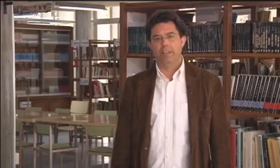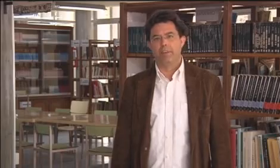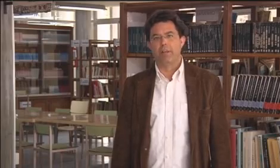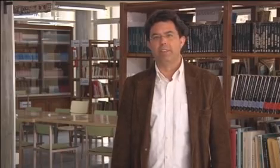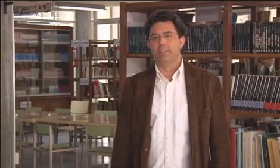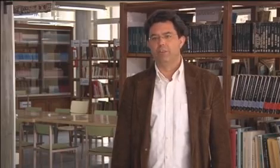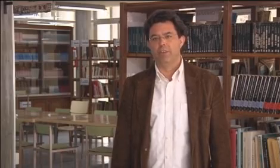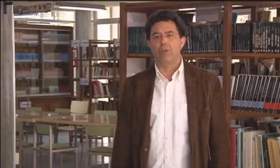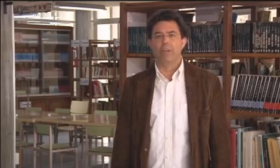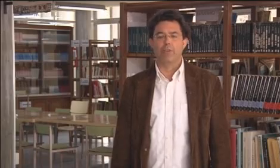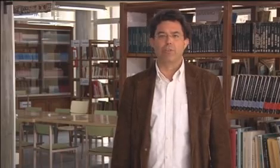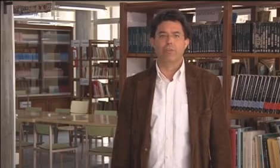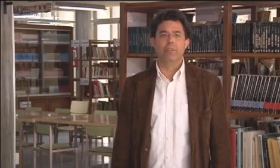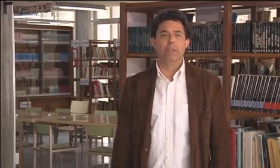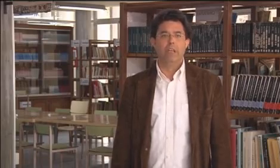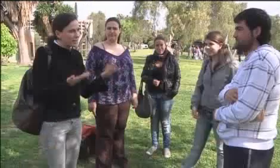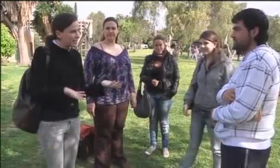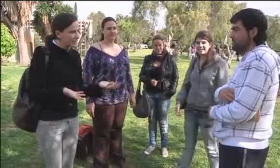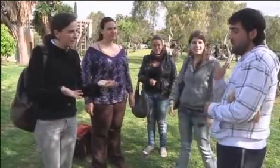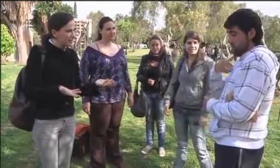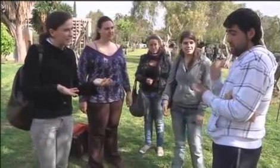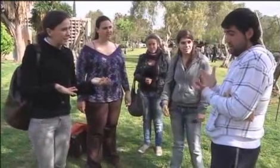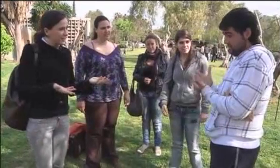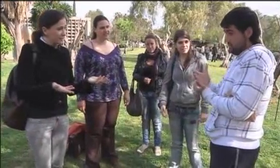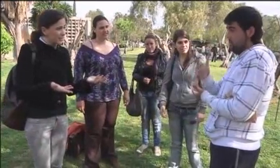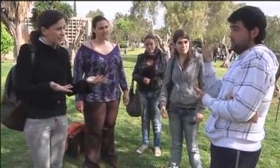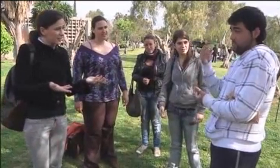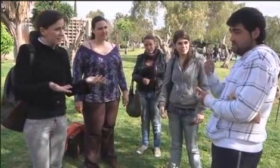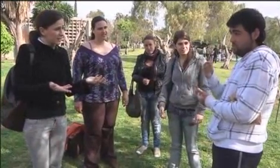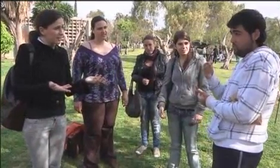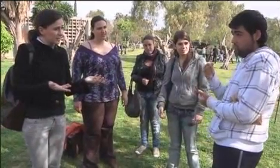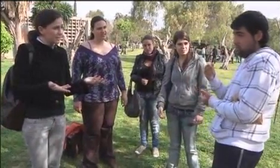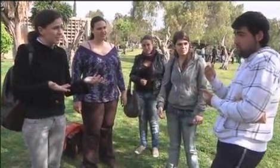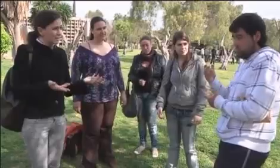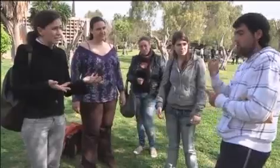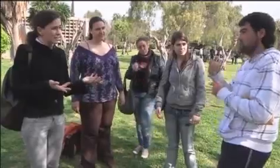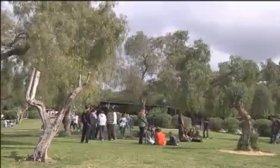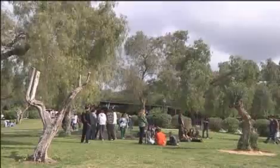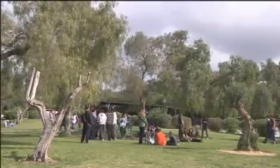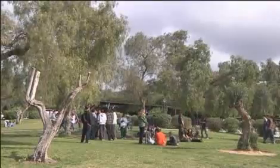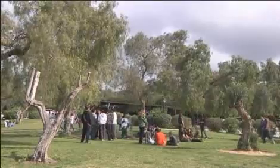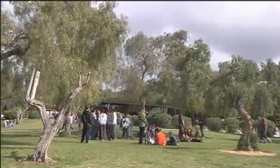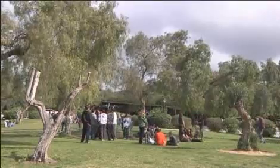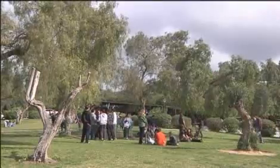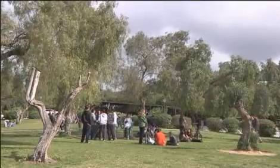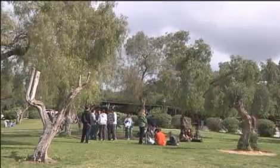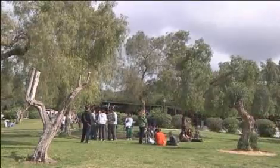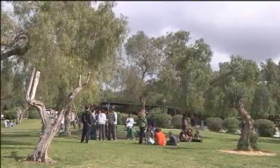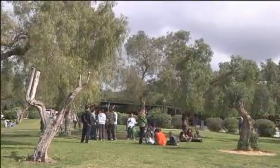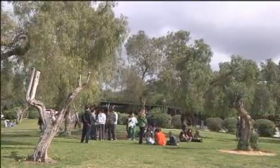especialmente con alumnado sordos para nosotros digamos que este año puesto un avance en este trabajo o en esta